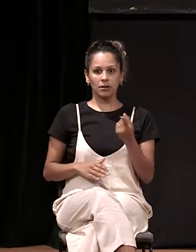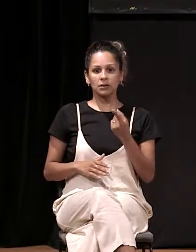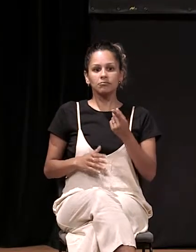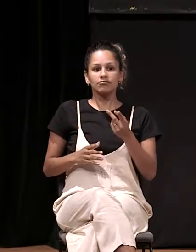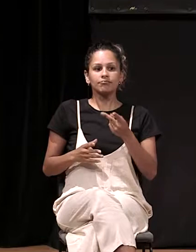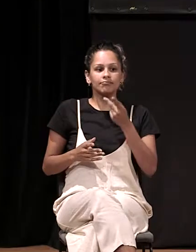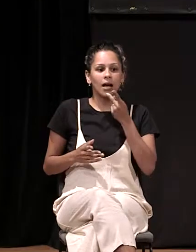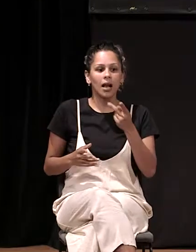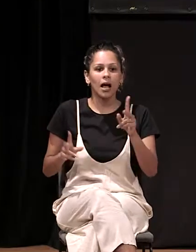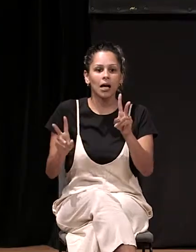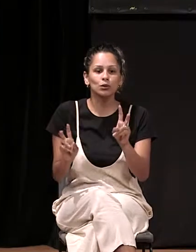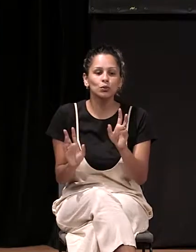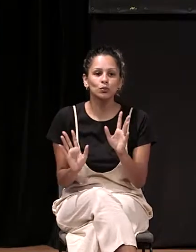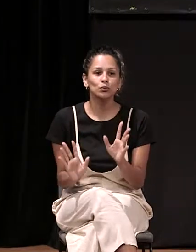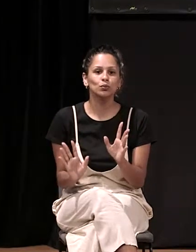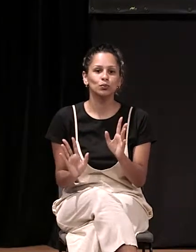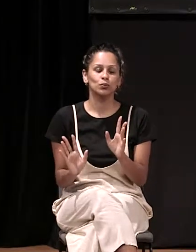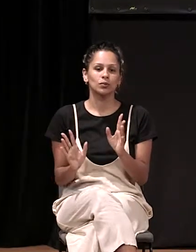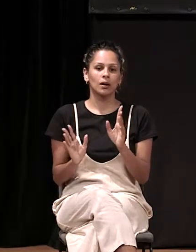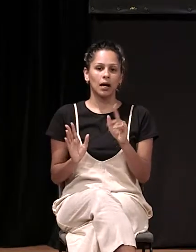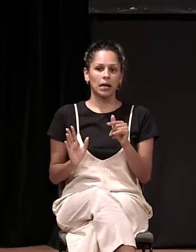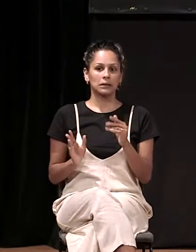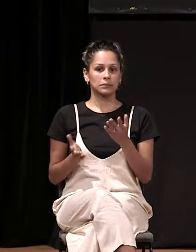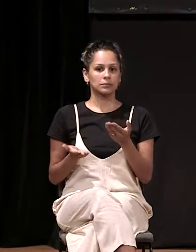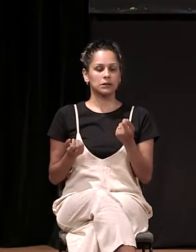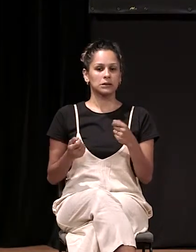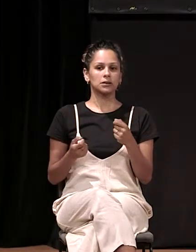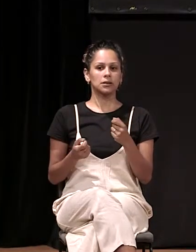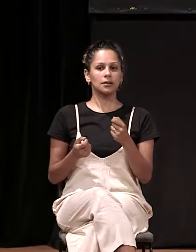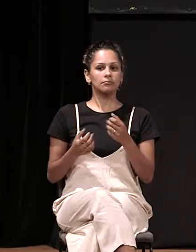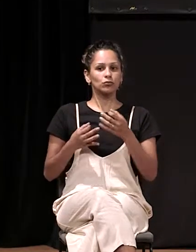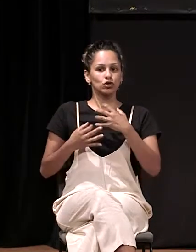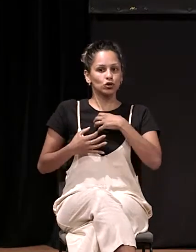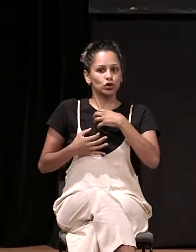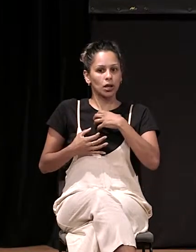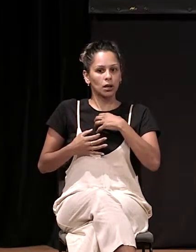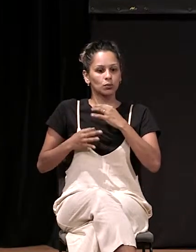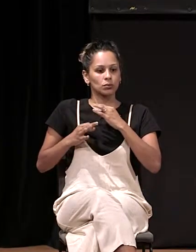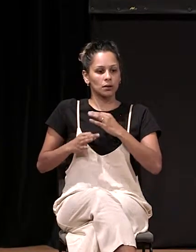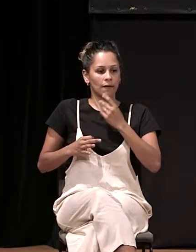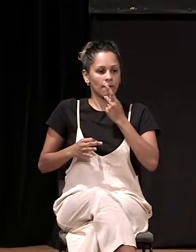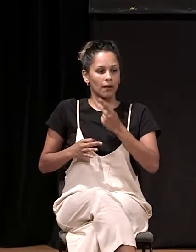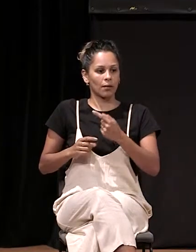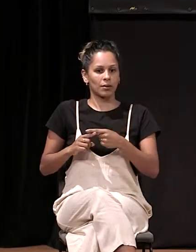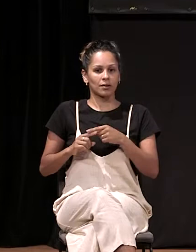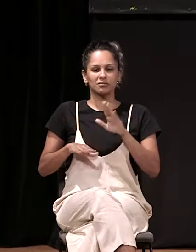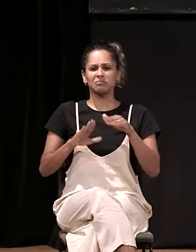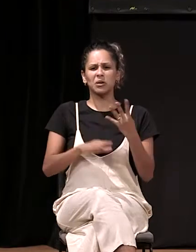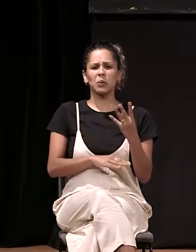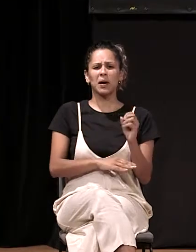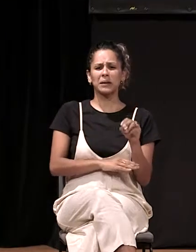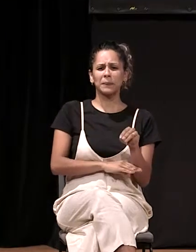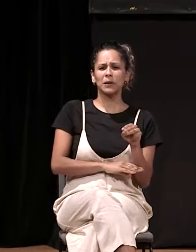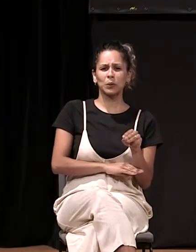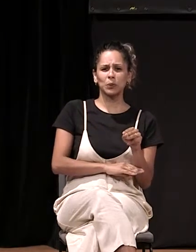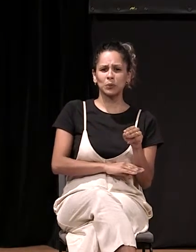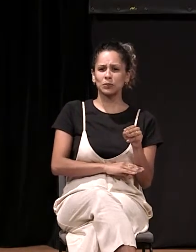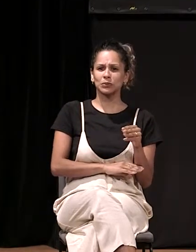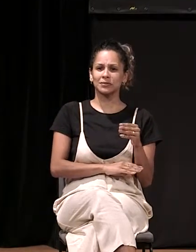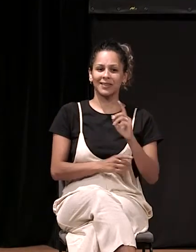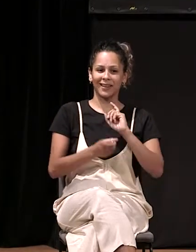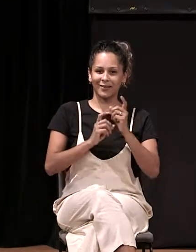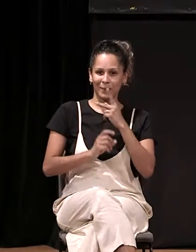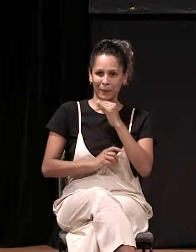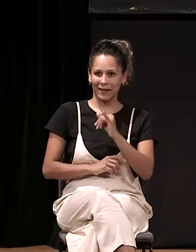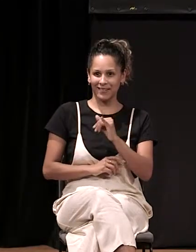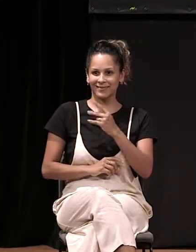os pais, tem que ser de uma maneira muito assertiva, muito correta, porque é ali 40 minutos, 1 hora e meia de uma reunião de pais,